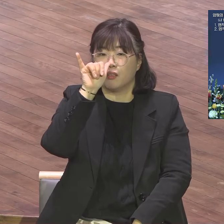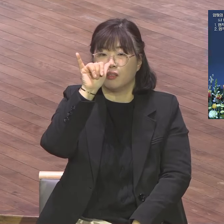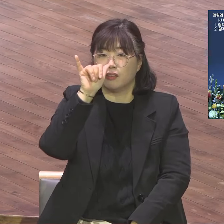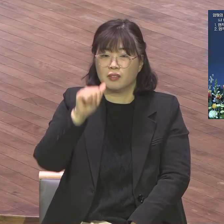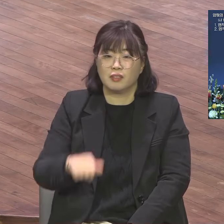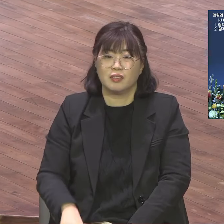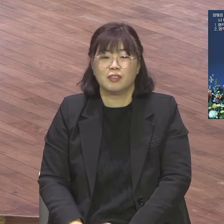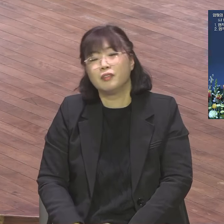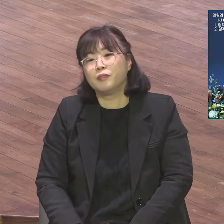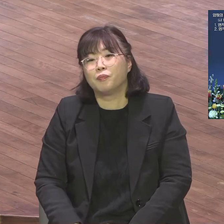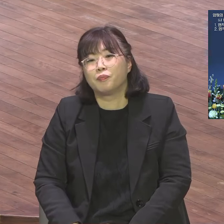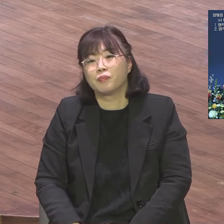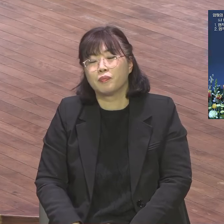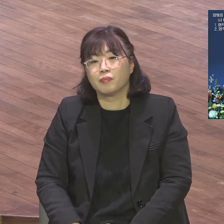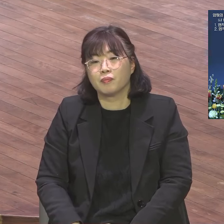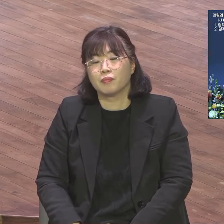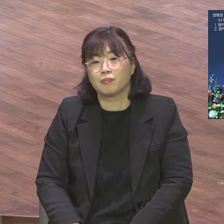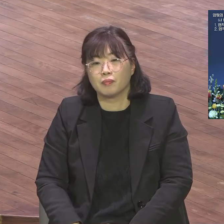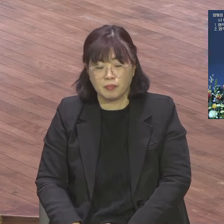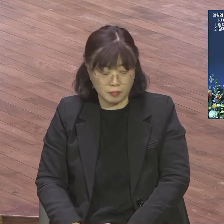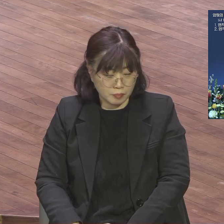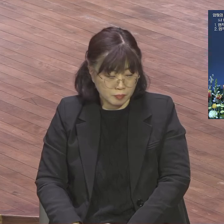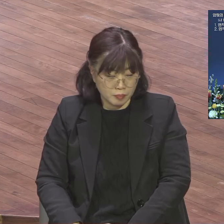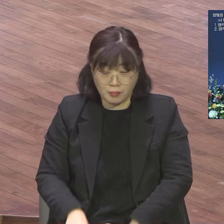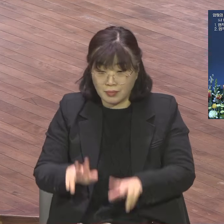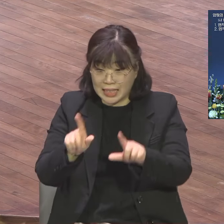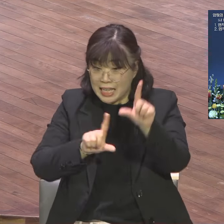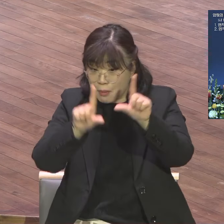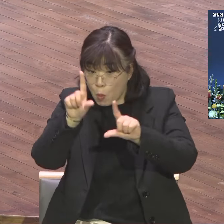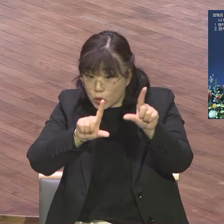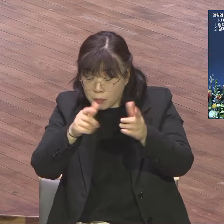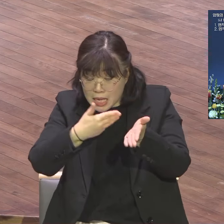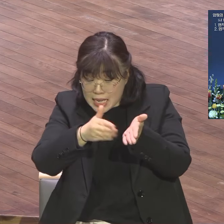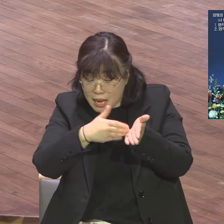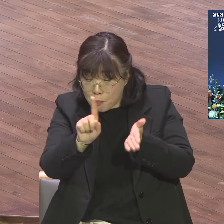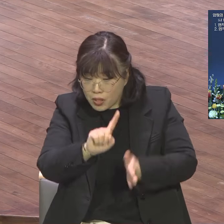탁 치는 요 장면, 요걸 배경 그림으로